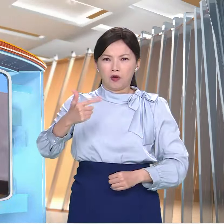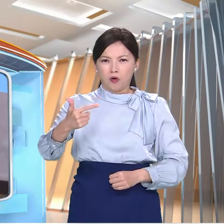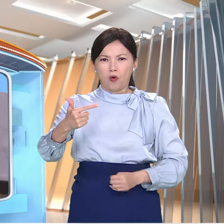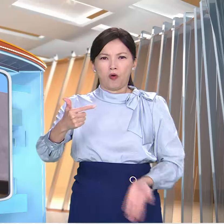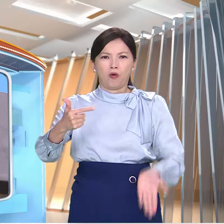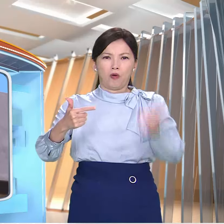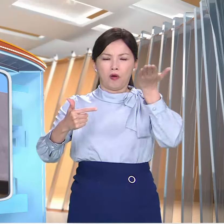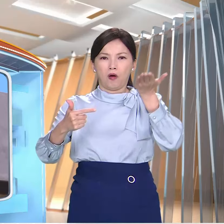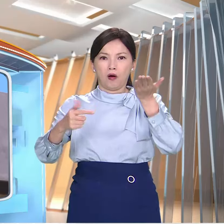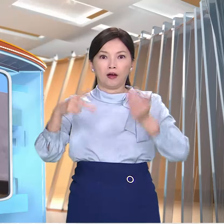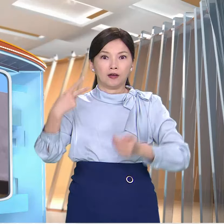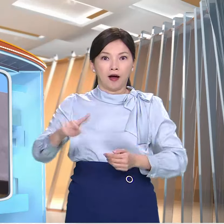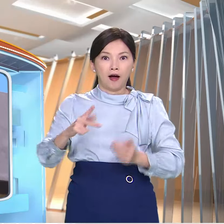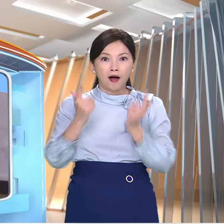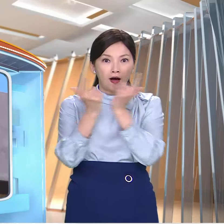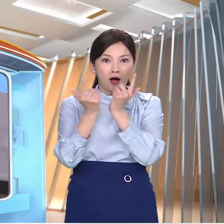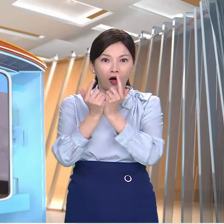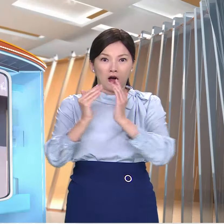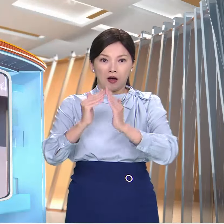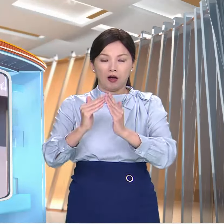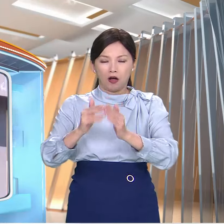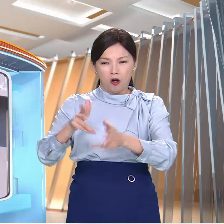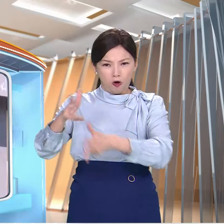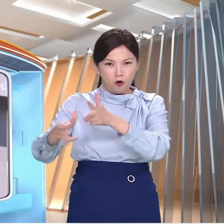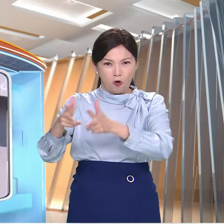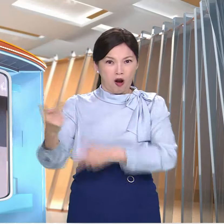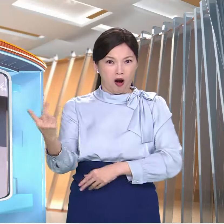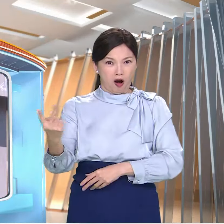游厂商用到，都被要求下架。